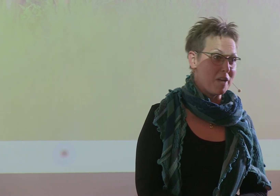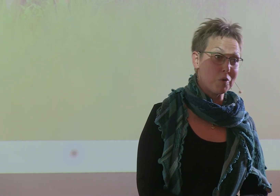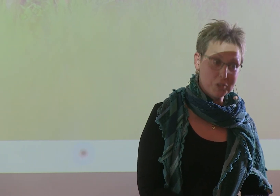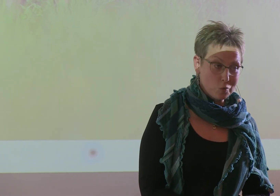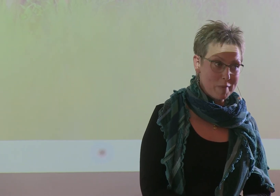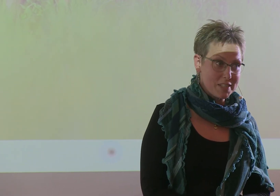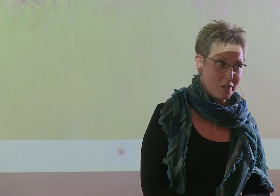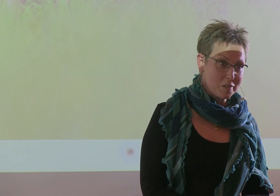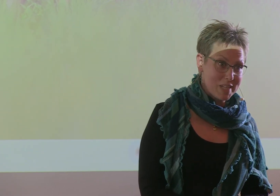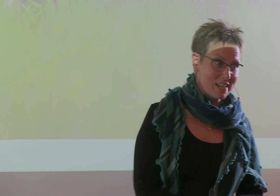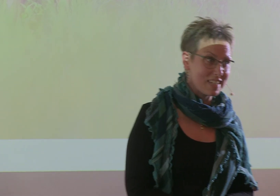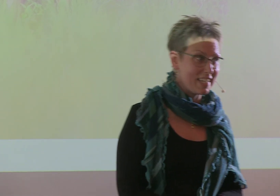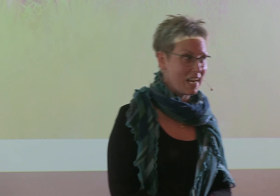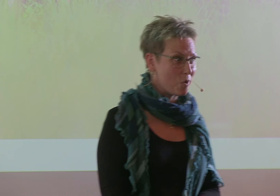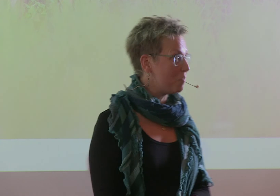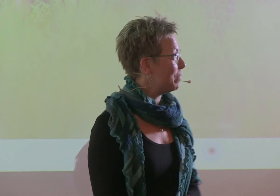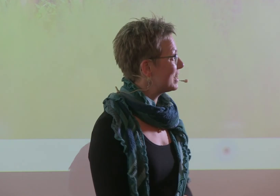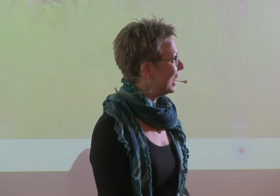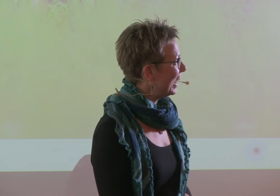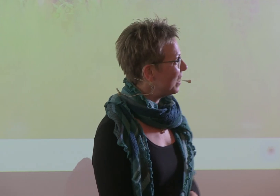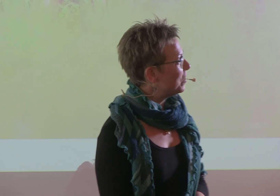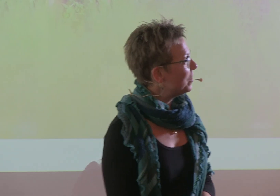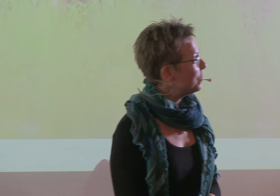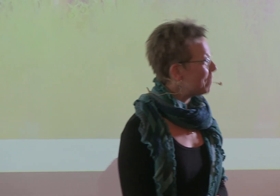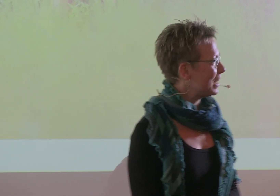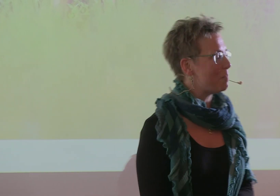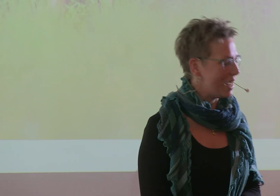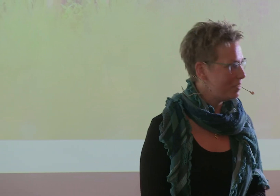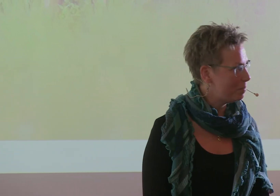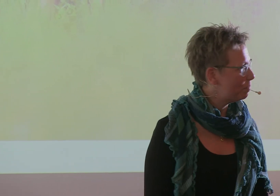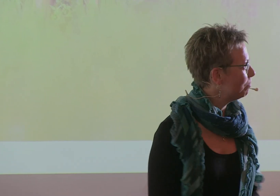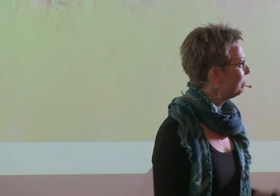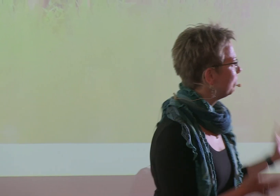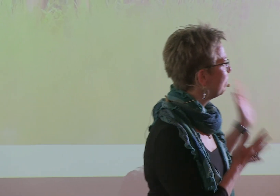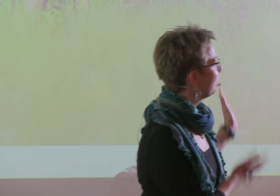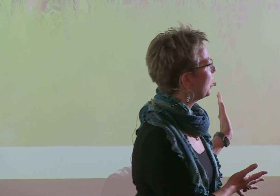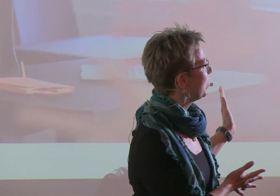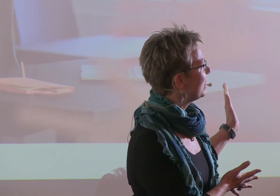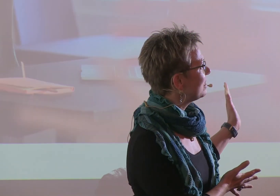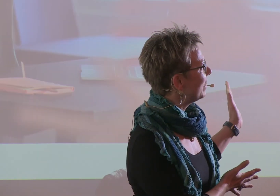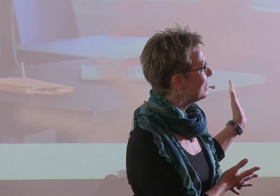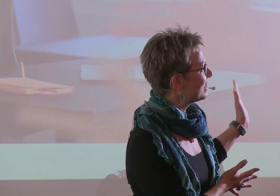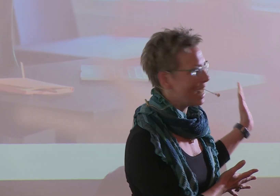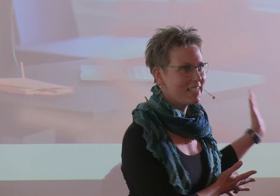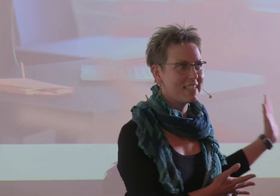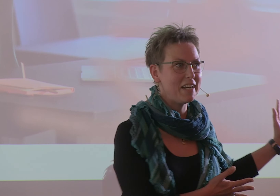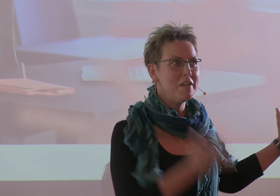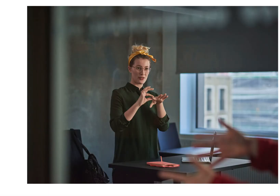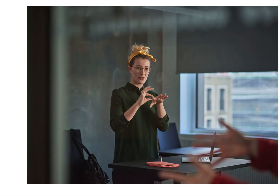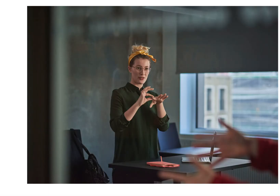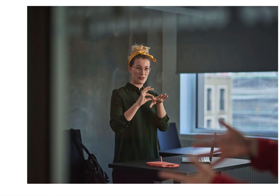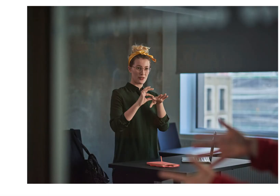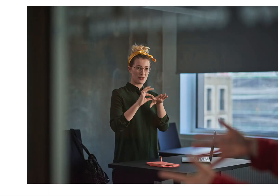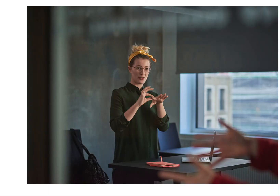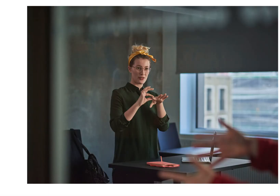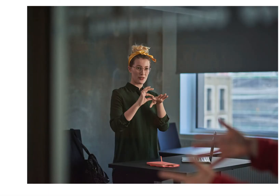Det er en professionsbachelor, som tager 3,5 år, hvor man skal lære ufattelig meget. Det var mit vigtigste slide, det der.